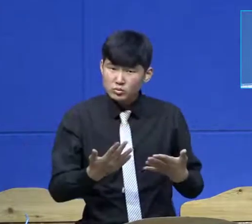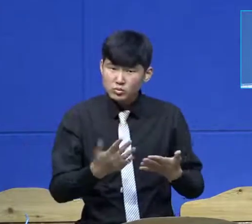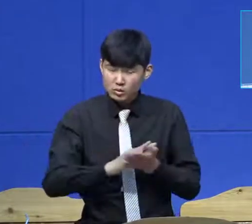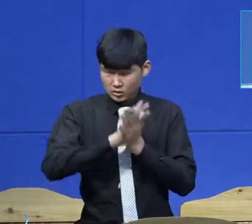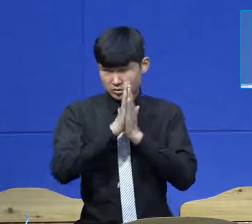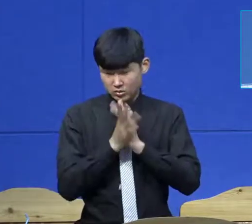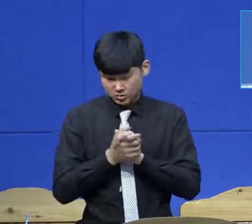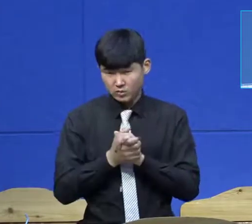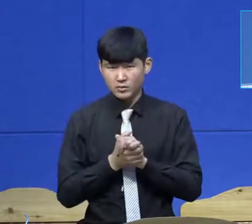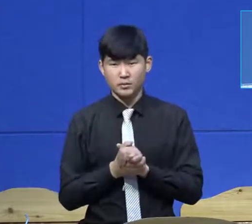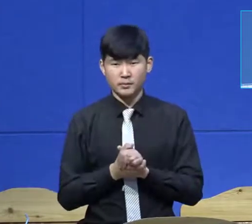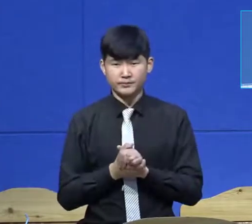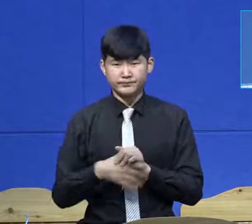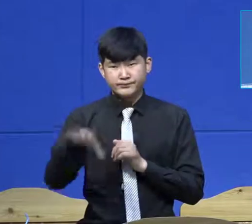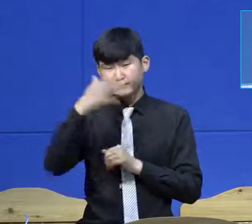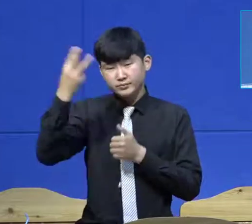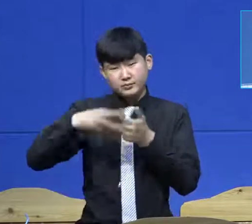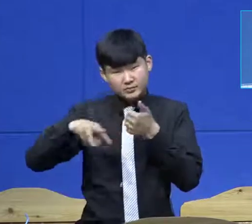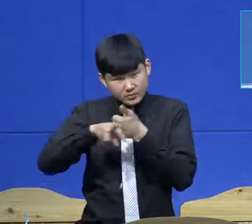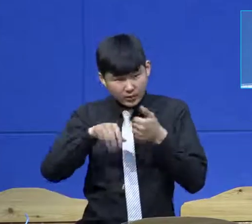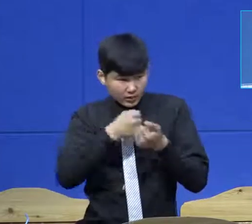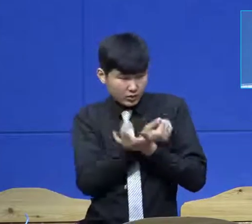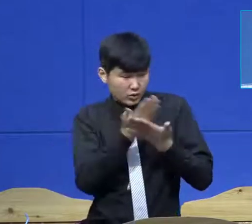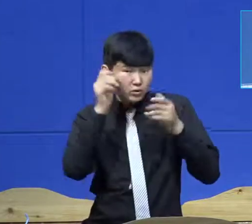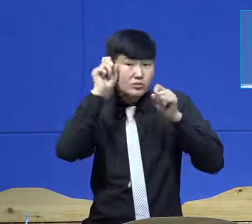Гэхдээ бид нар тэр сайн мэдээг тараахын тулд